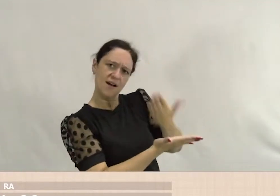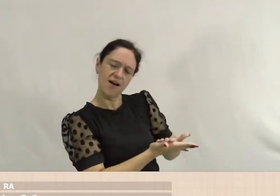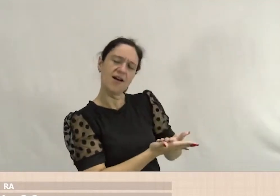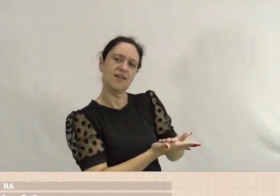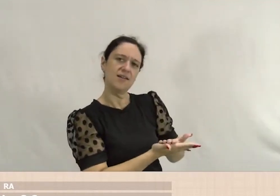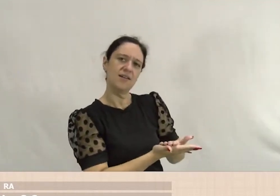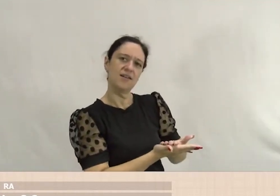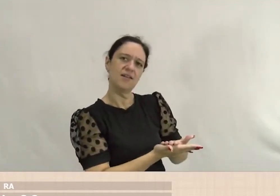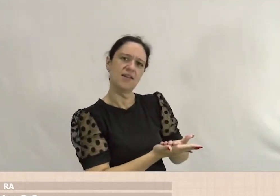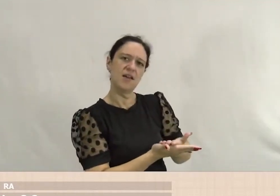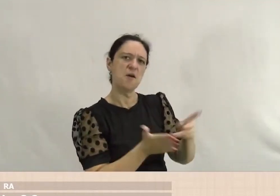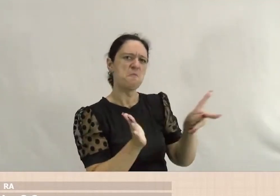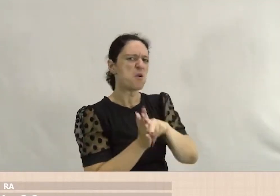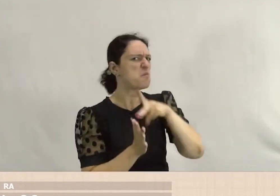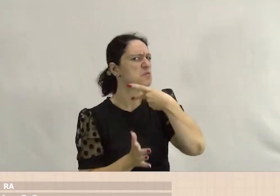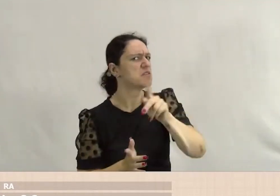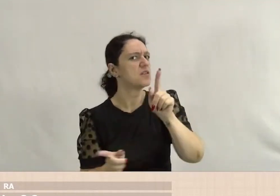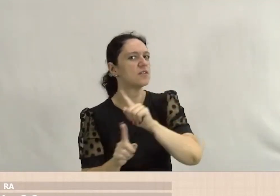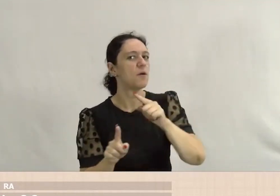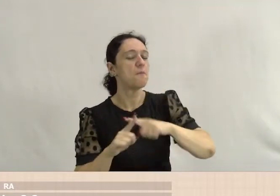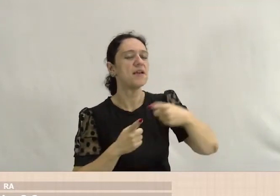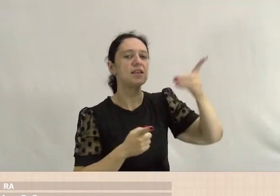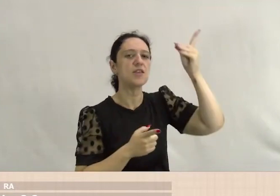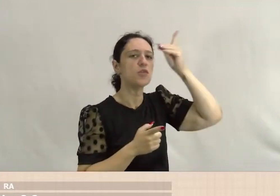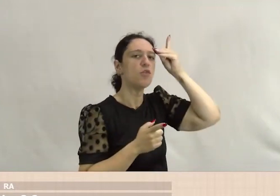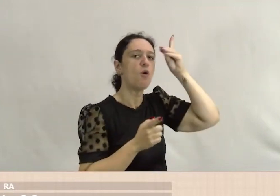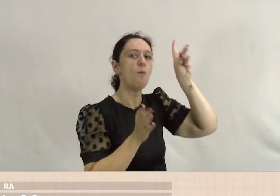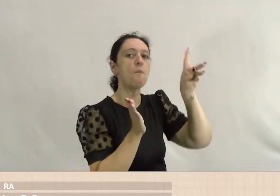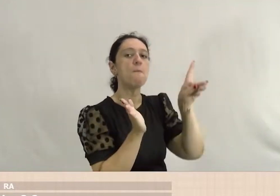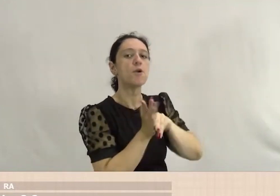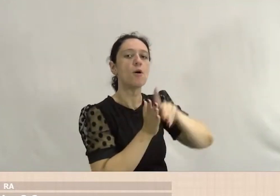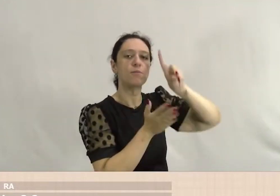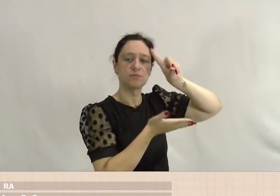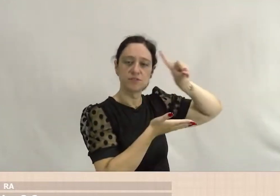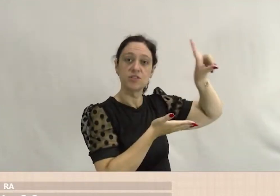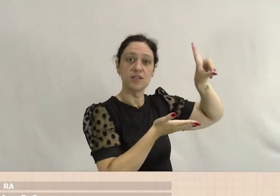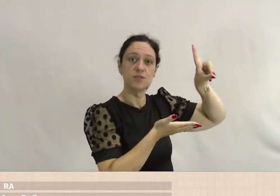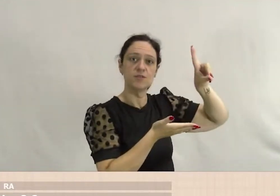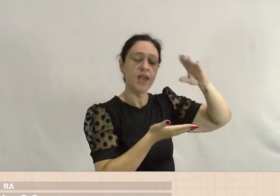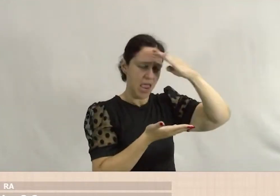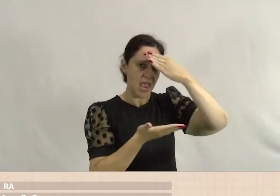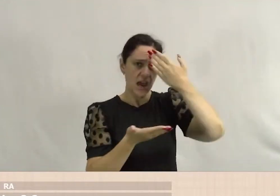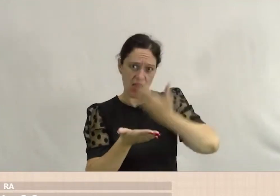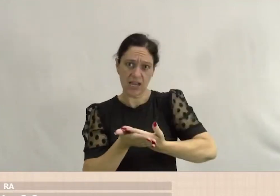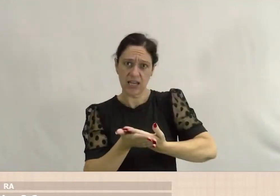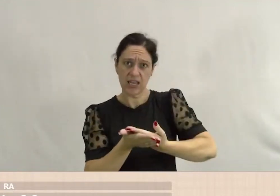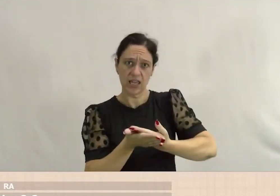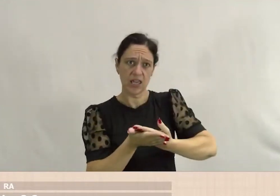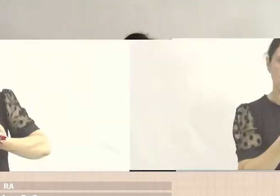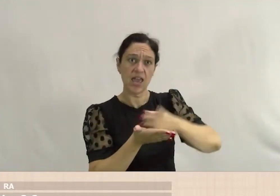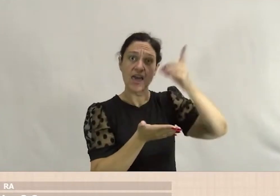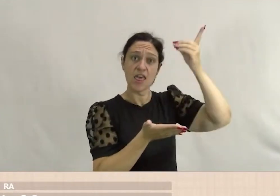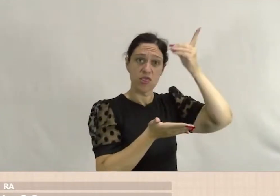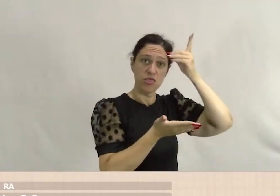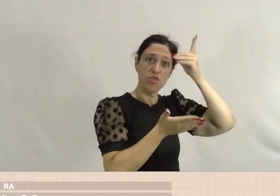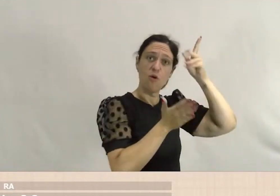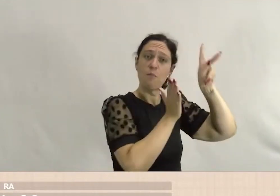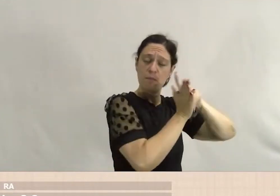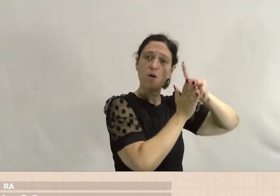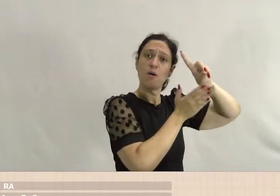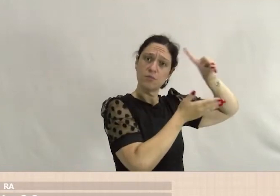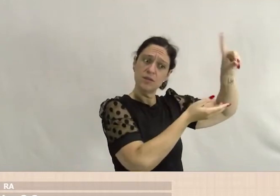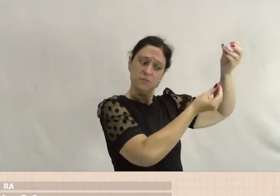Isso não vem de vós, é dom de Deus. Até crer é dom de Deus. Ó Senhor